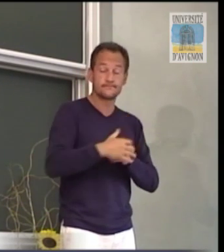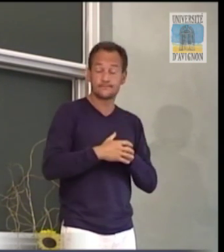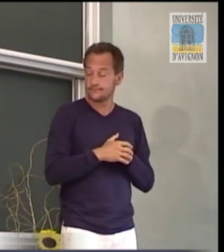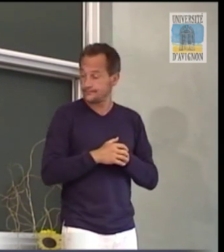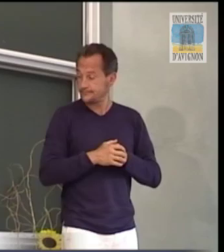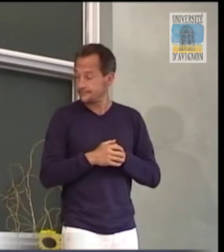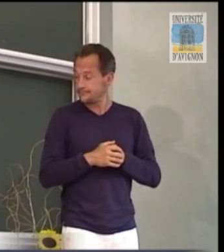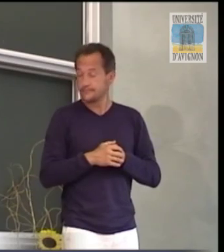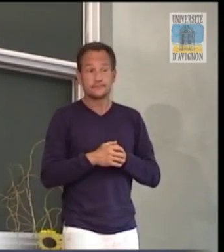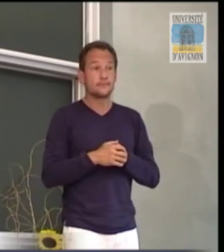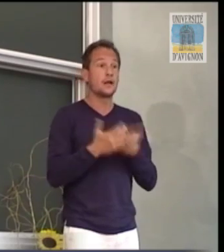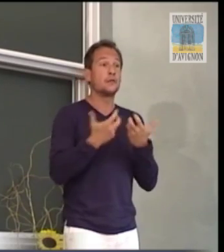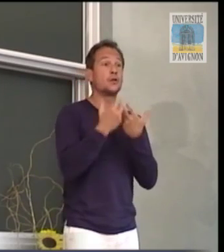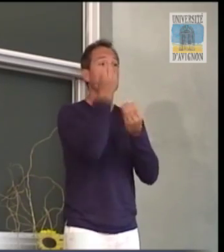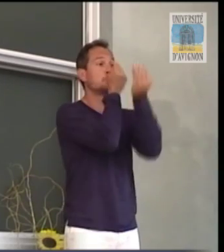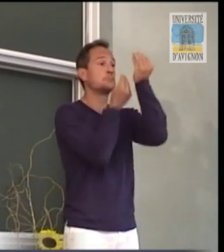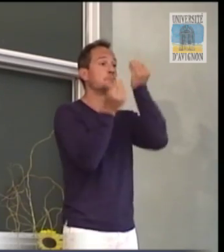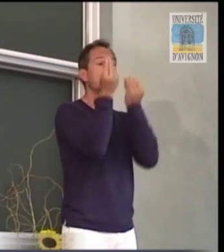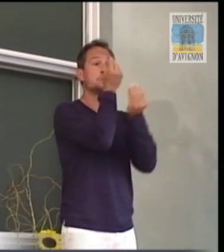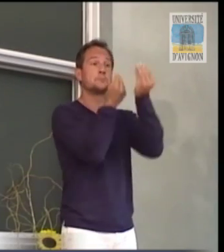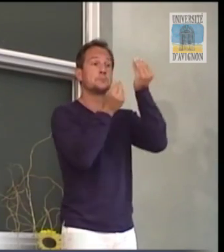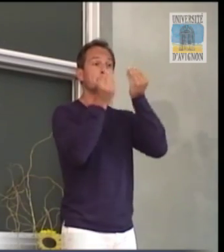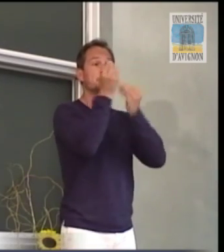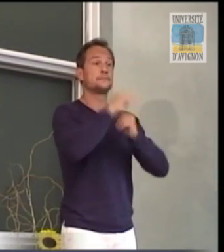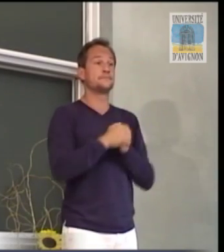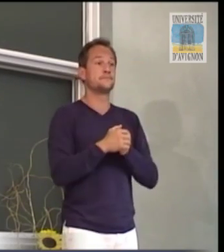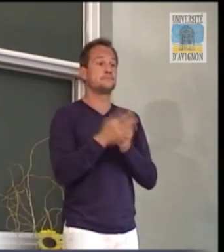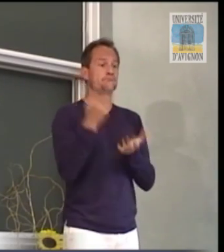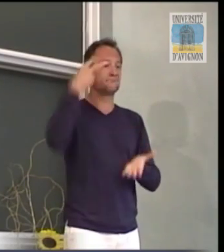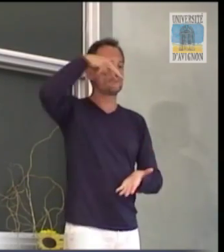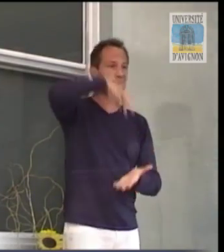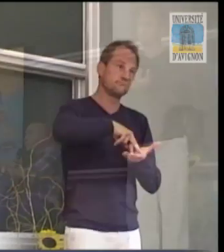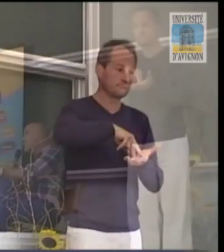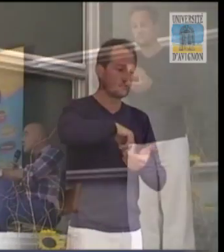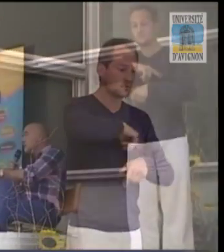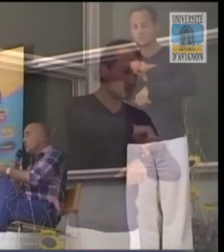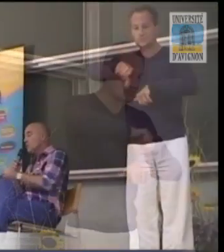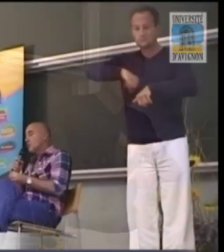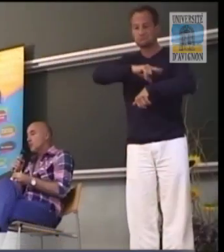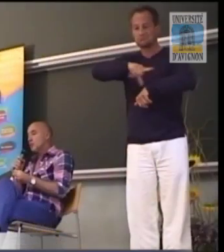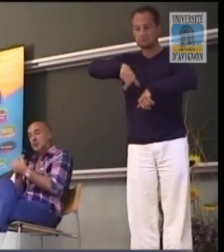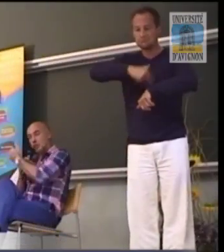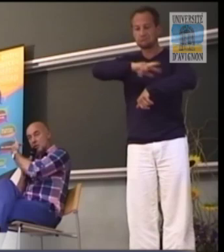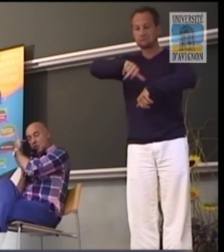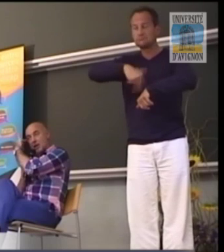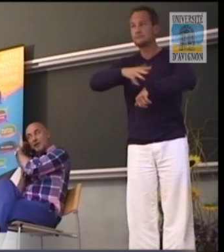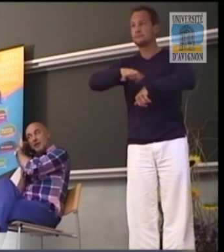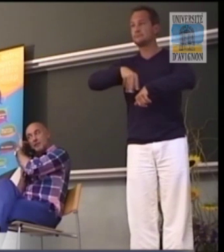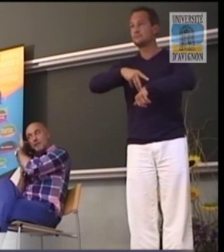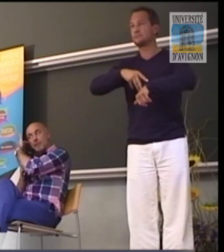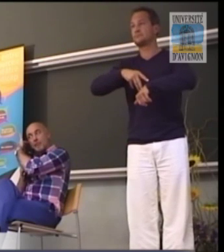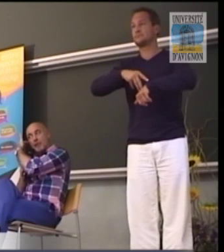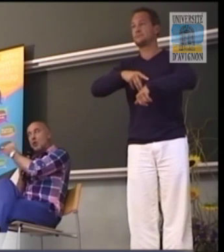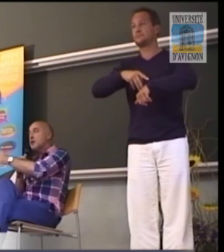Éventuellement, je pense à une maquilleuse qui ne peut plus rester debout. Donc, pour dire ce qu'il en